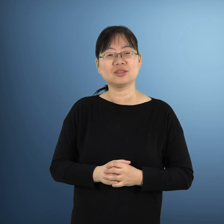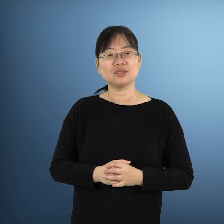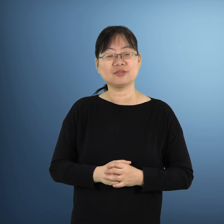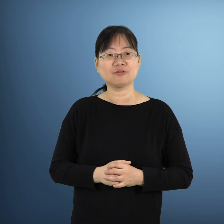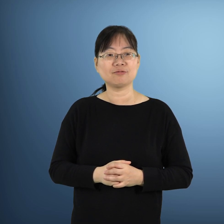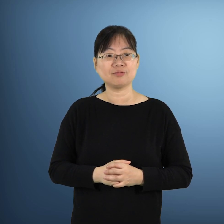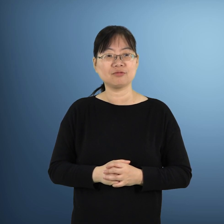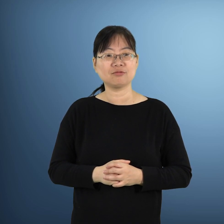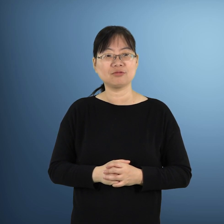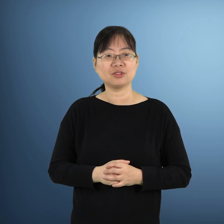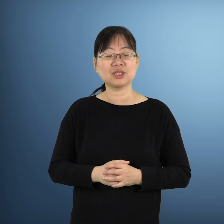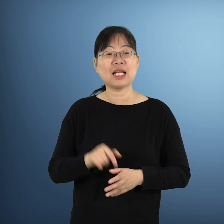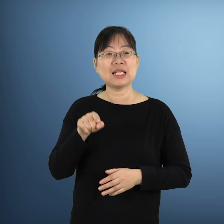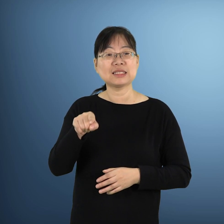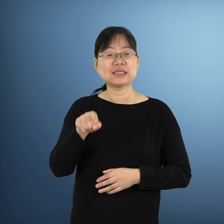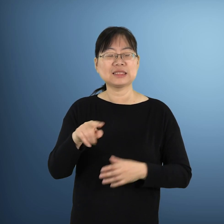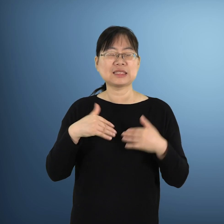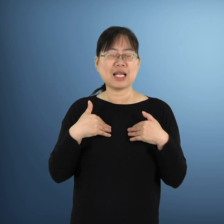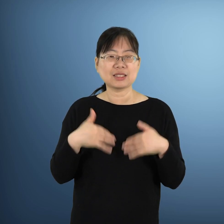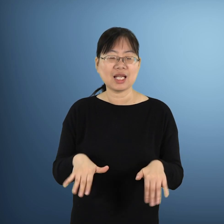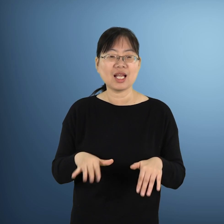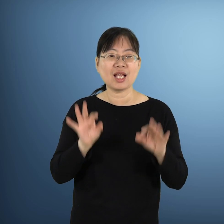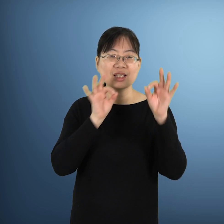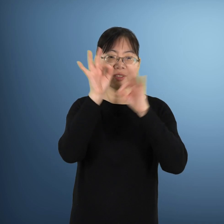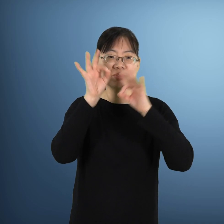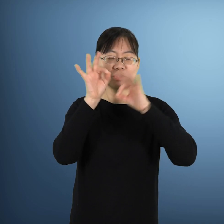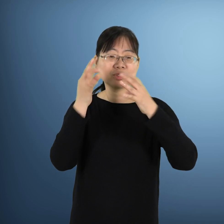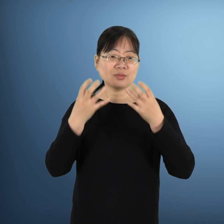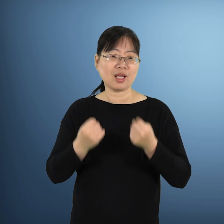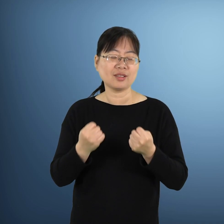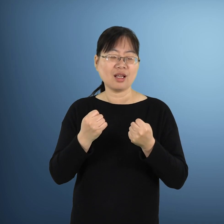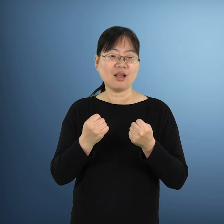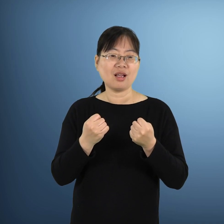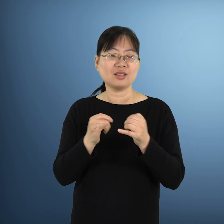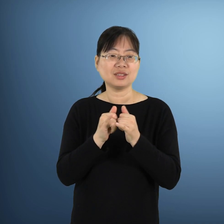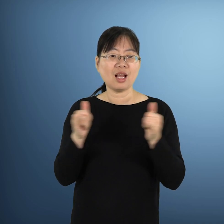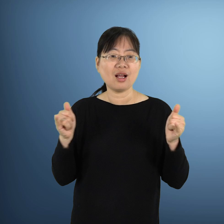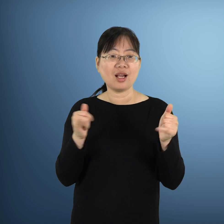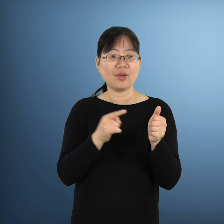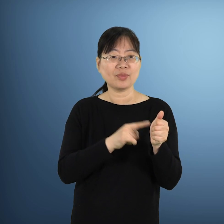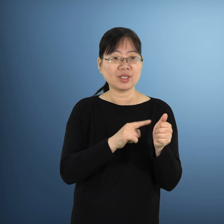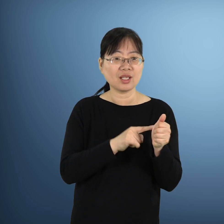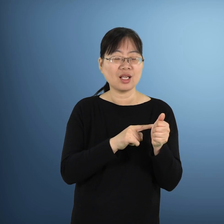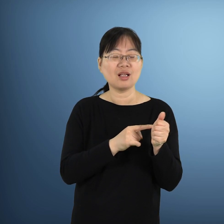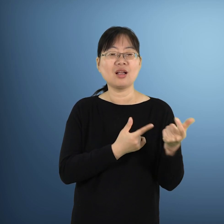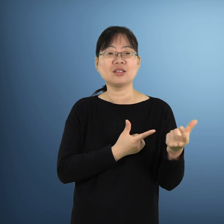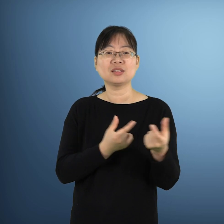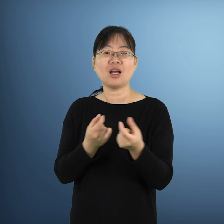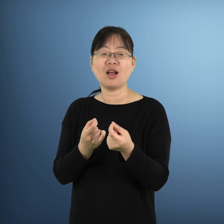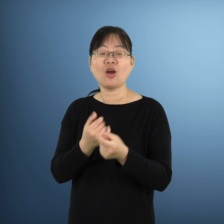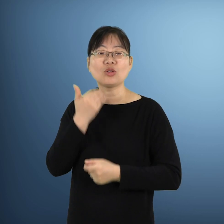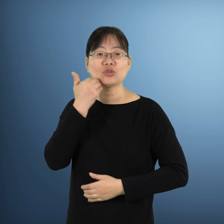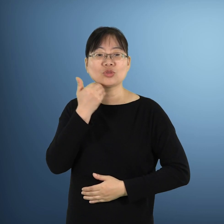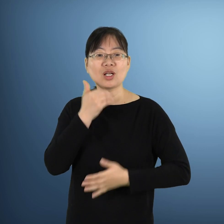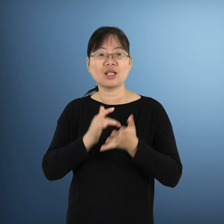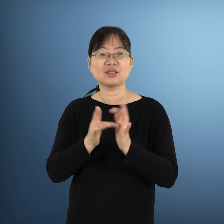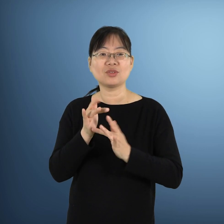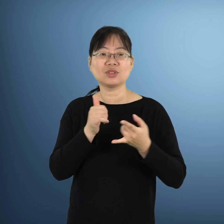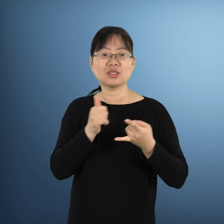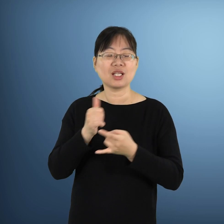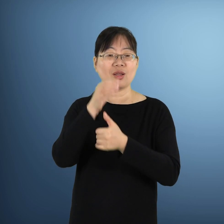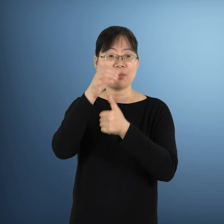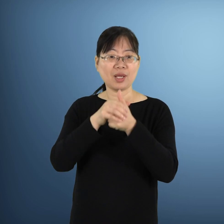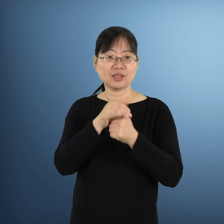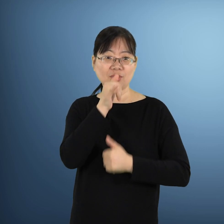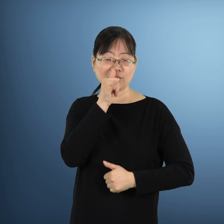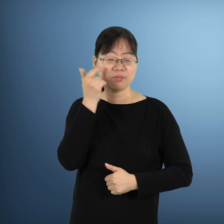보니까 그 약하고 실수투성이고 허물 많은 사람들이 다 누가 예수님에게 맡긴